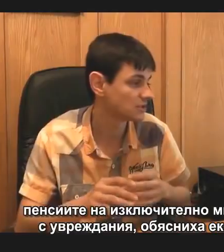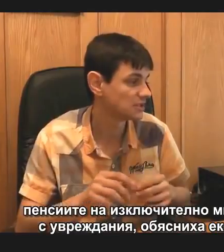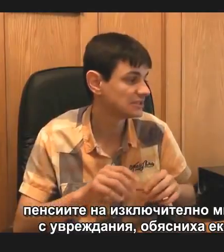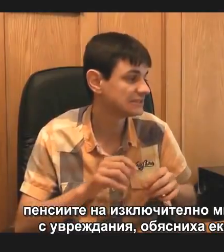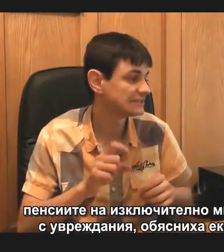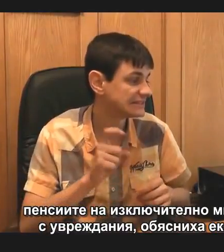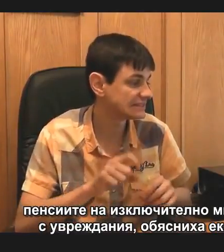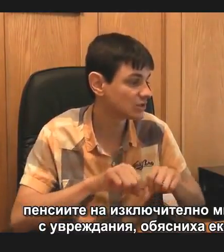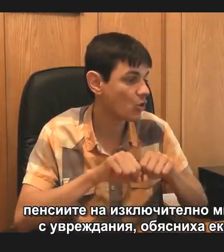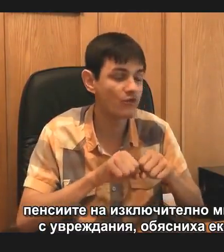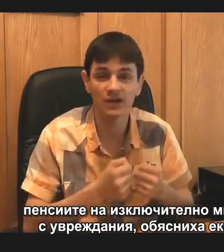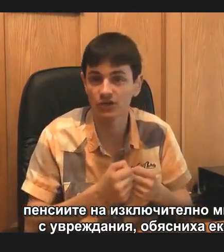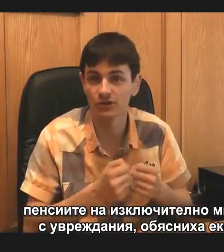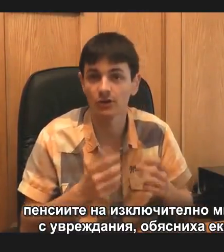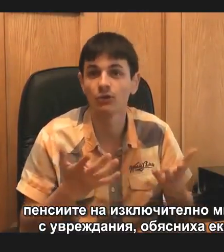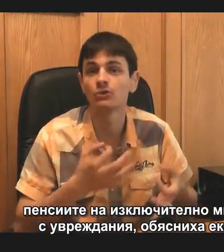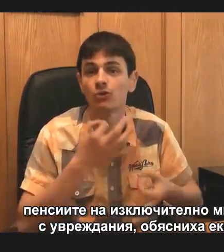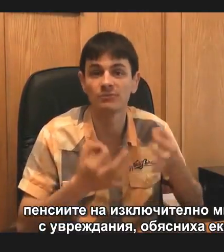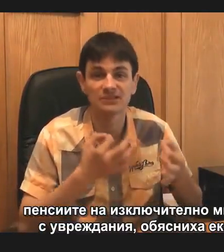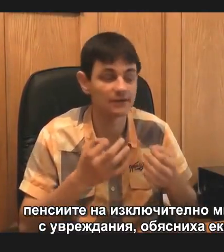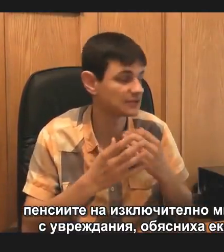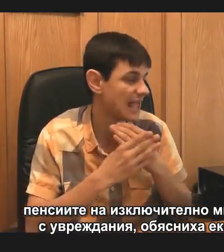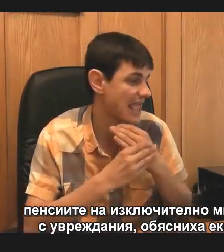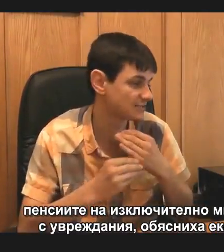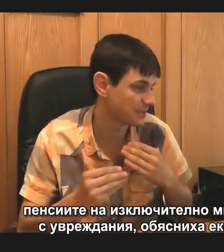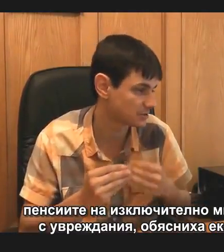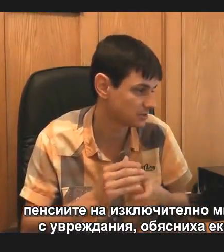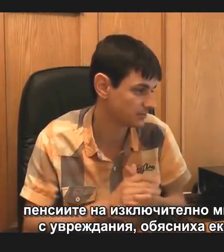с увреждения, което го обясняват експертите.